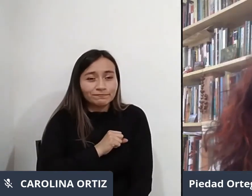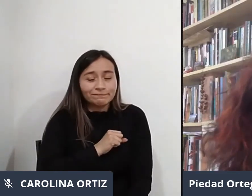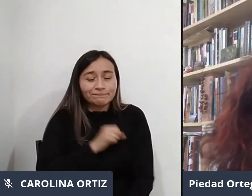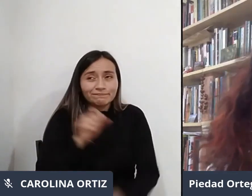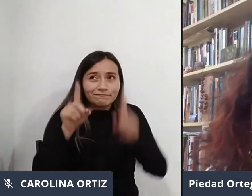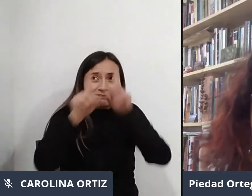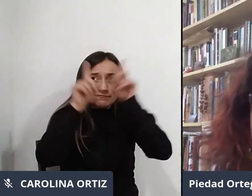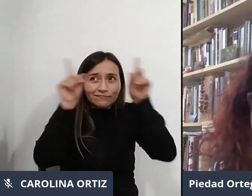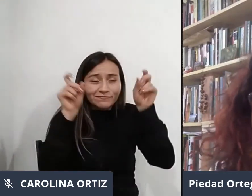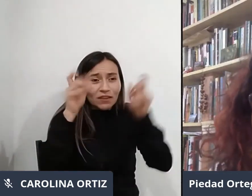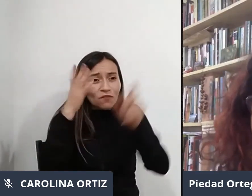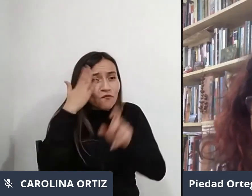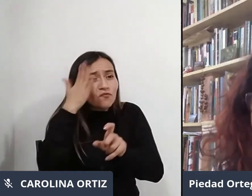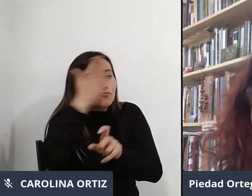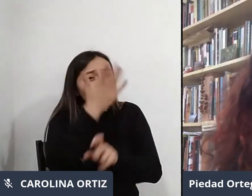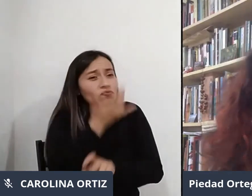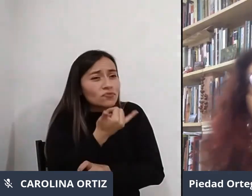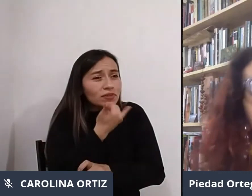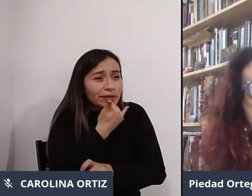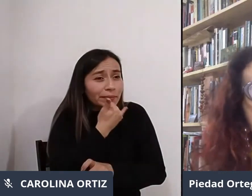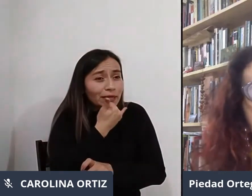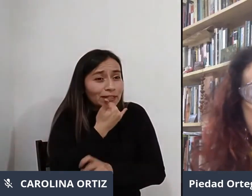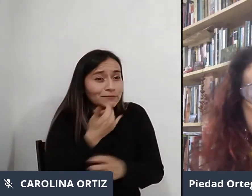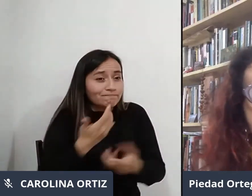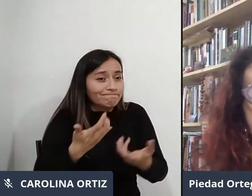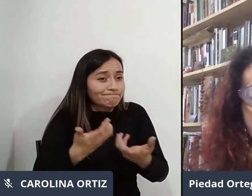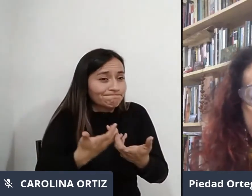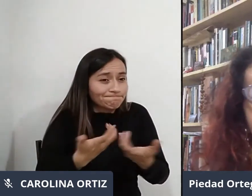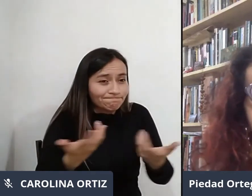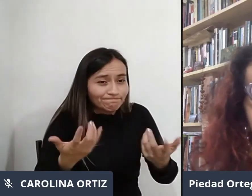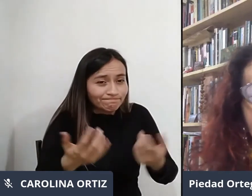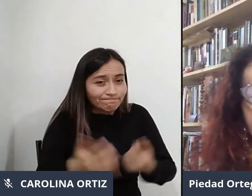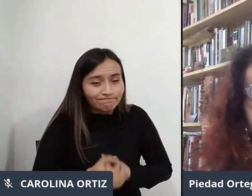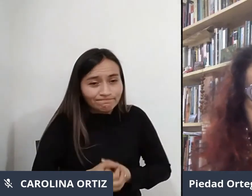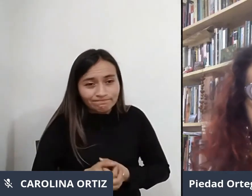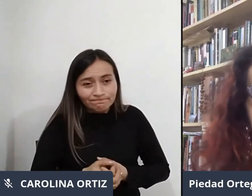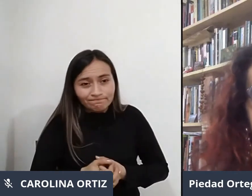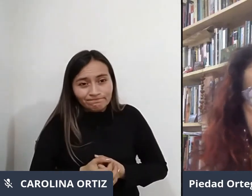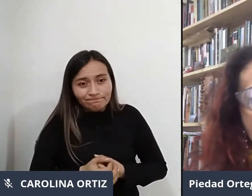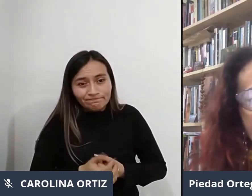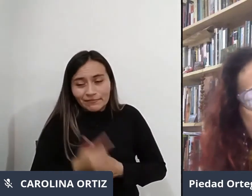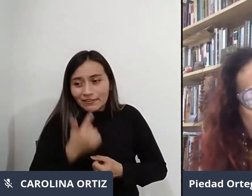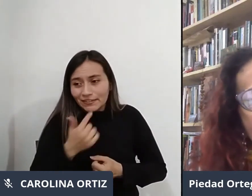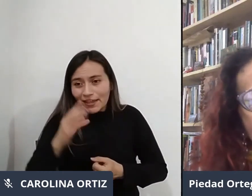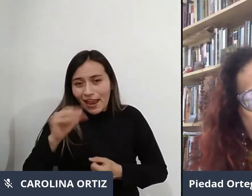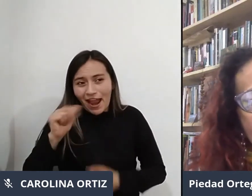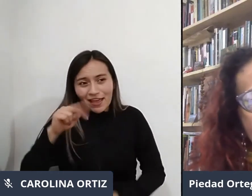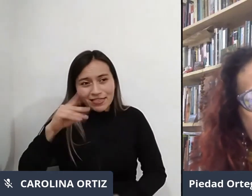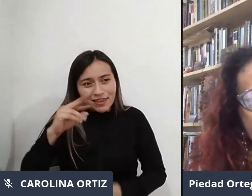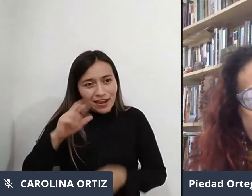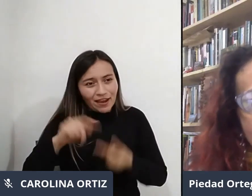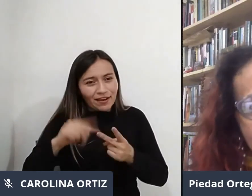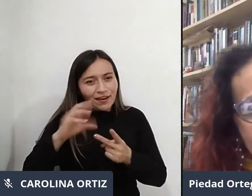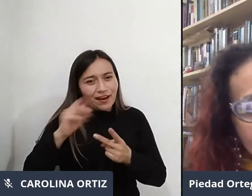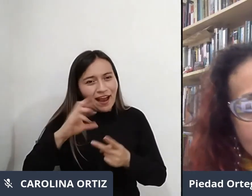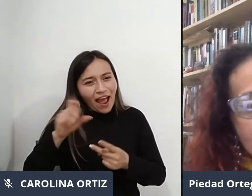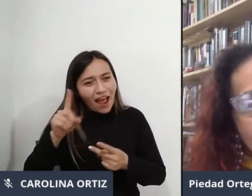lo decía Andrea, también Carlos, porque esta pandemia